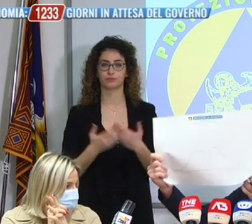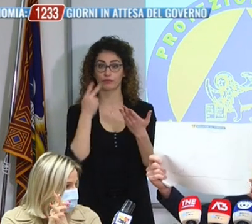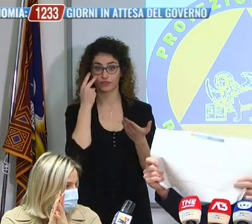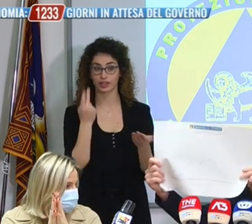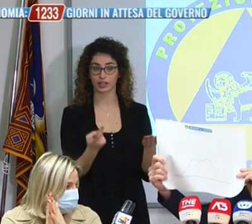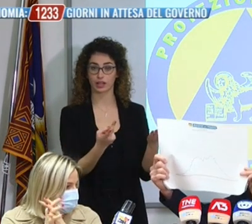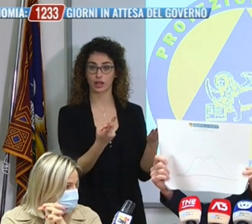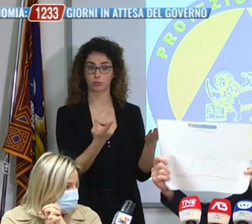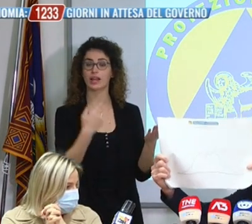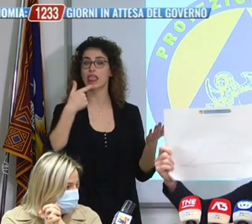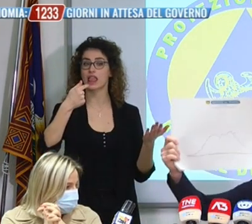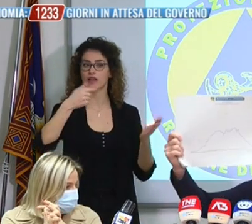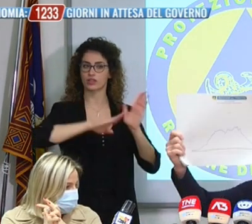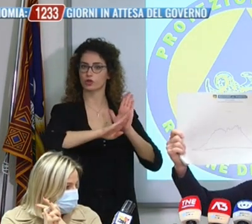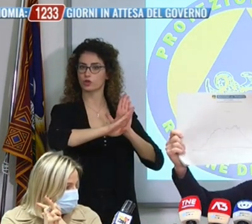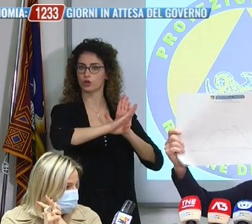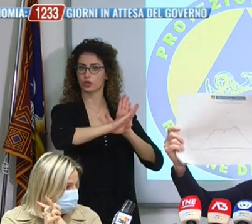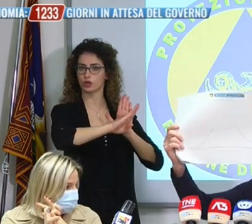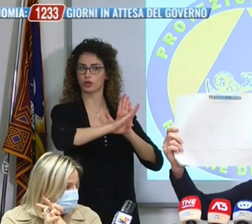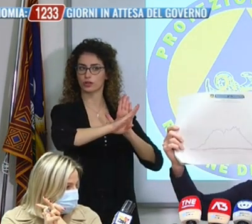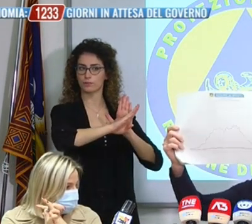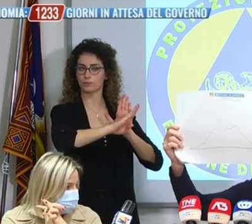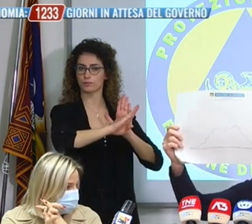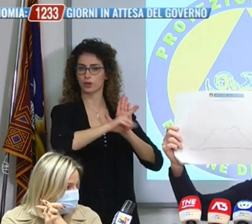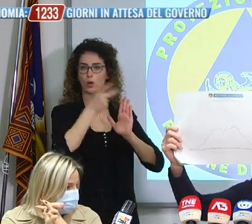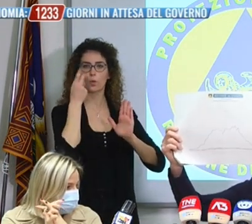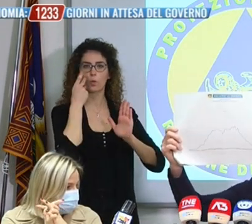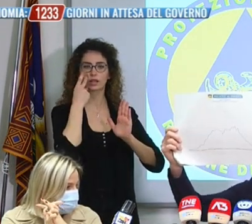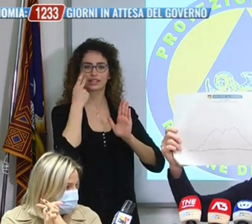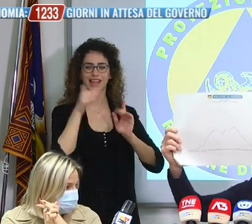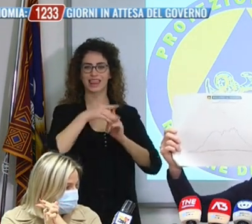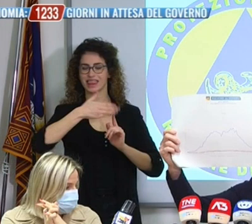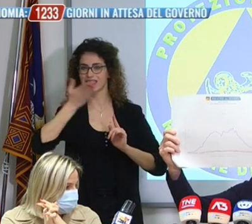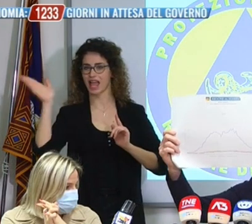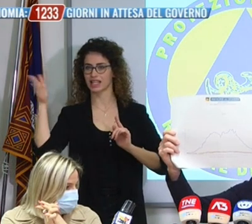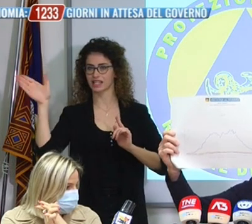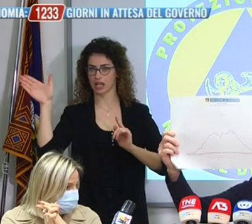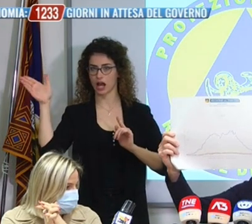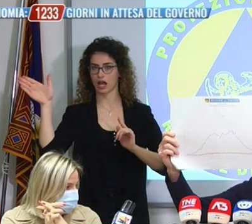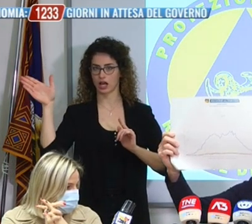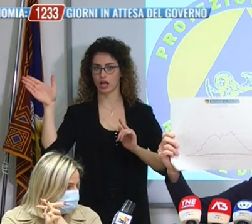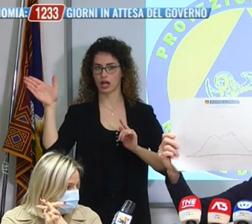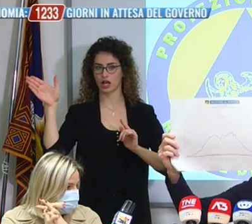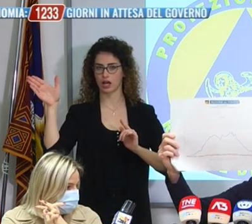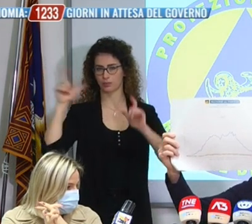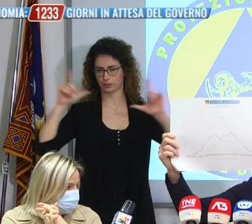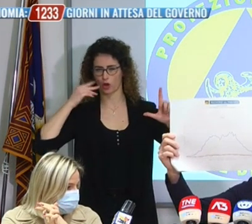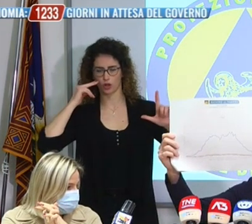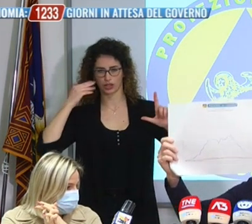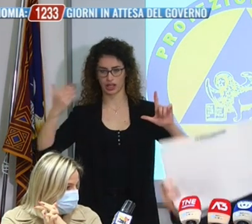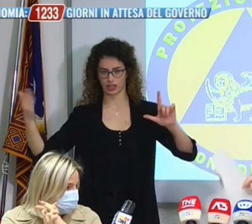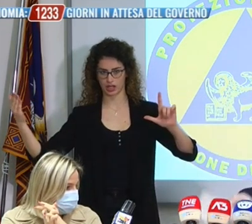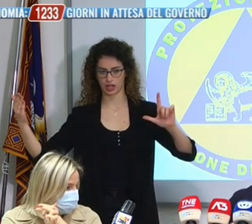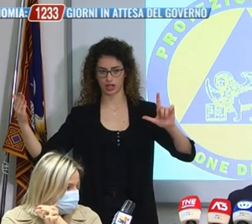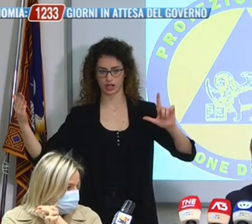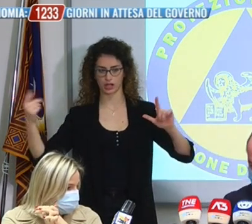vedete anche Treviso l'impennata, guardate la vostra, l'estrema destra del vostro, della vostra campo visivo, no?